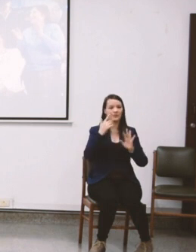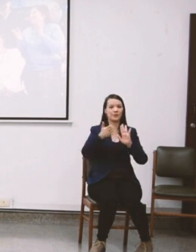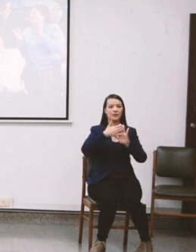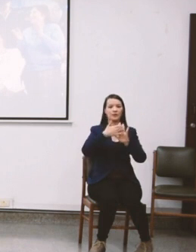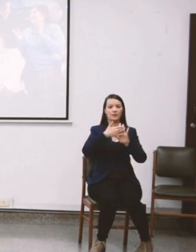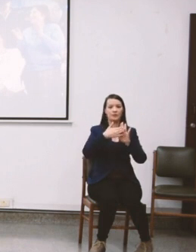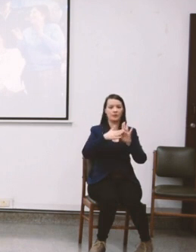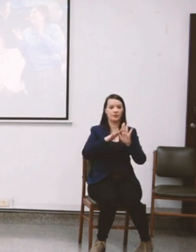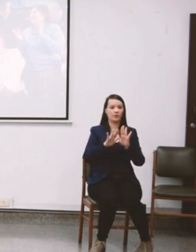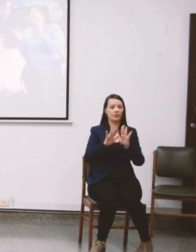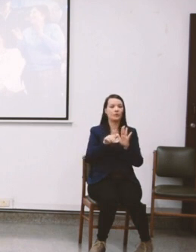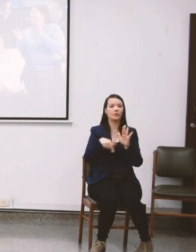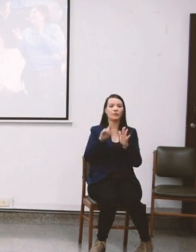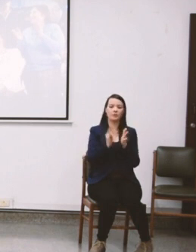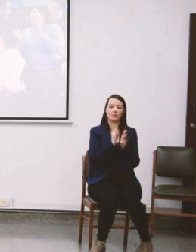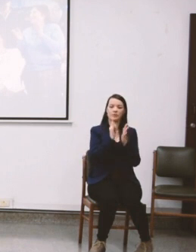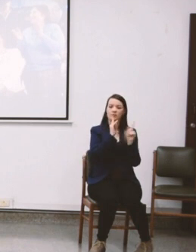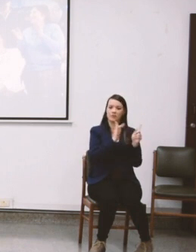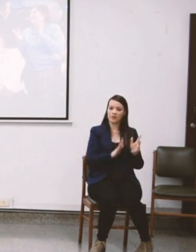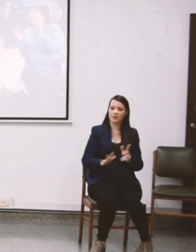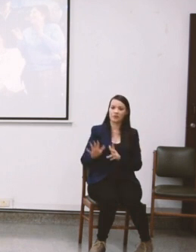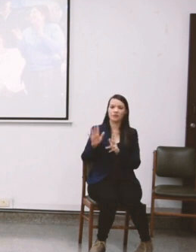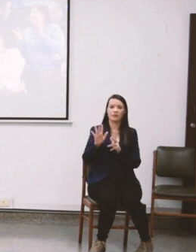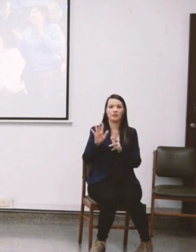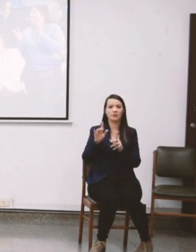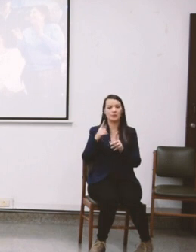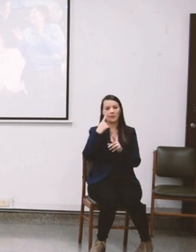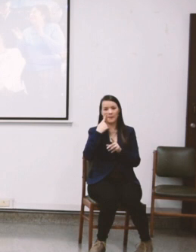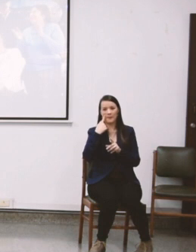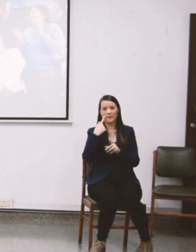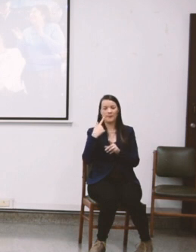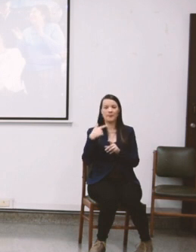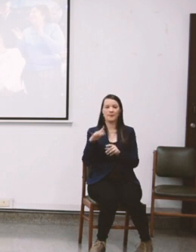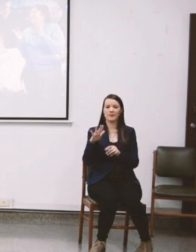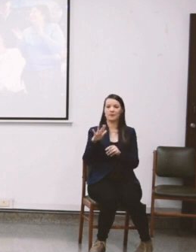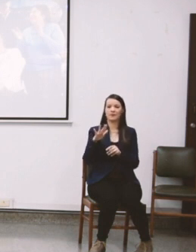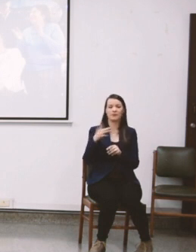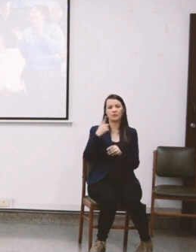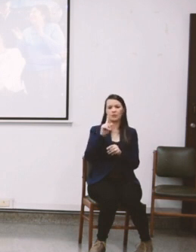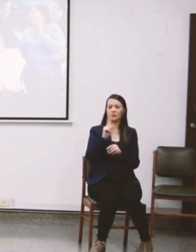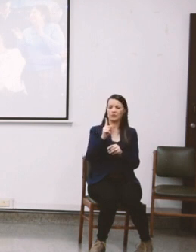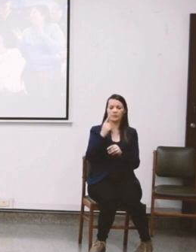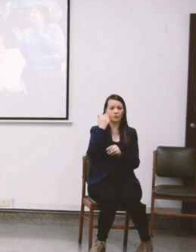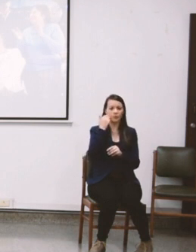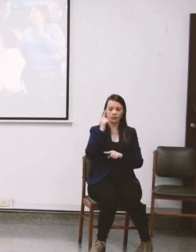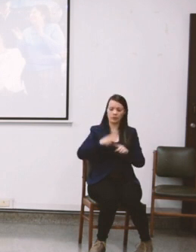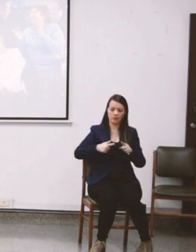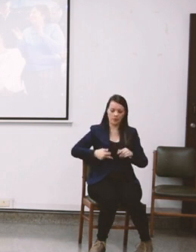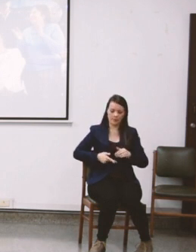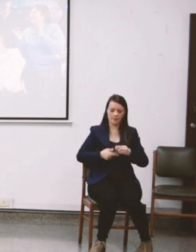tienen que ver con el cómo utilizan cierto discurso pro discapacidad para negar el derecho a las mujeres a interrumpir el embarazo, y